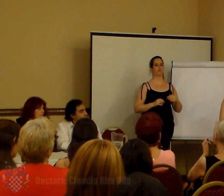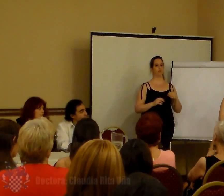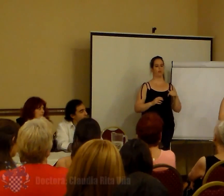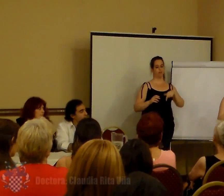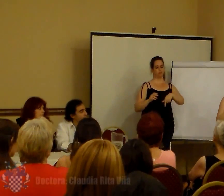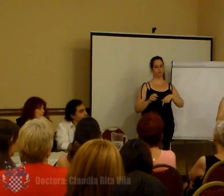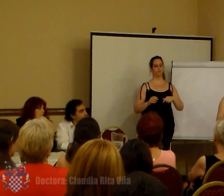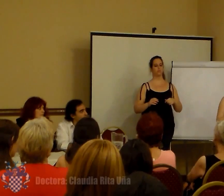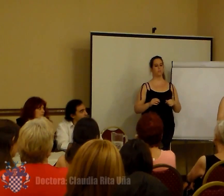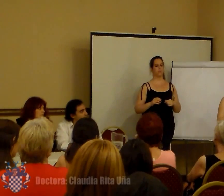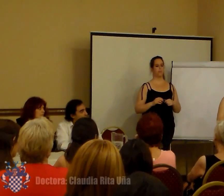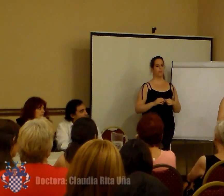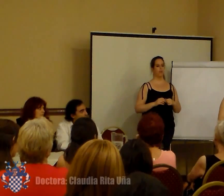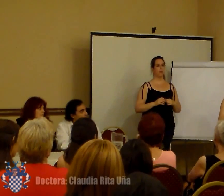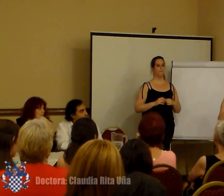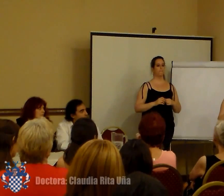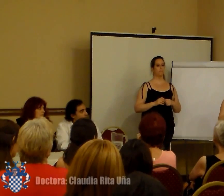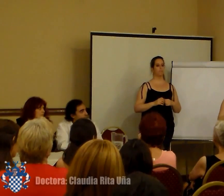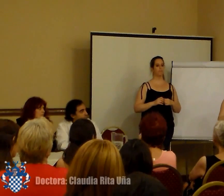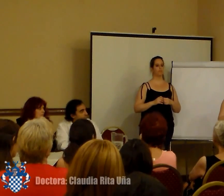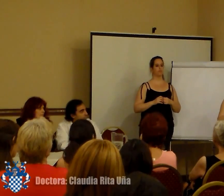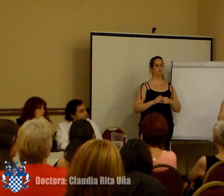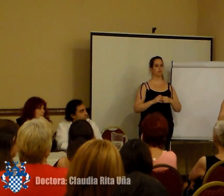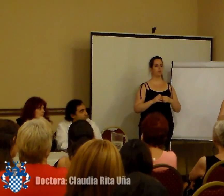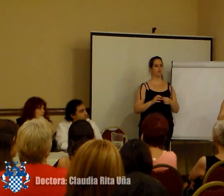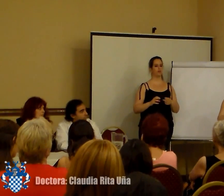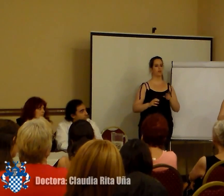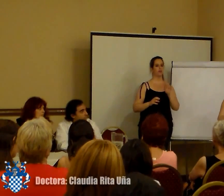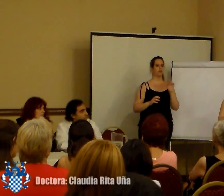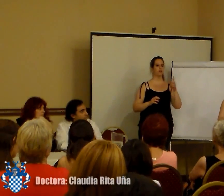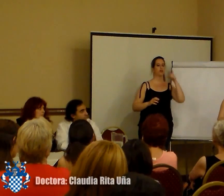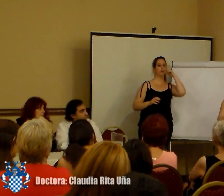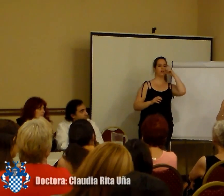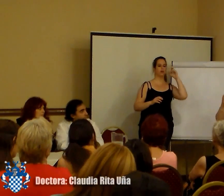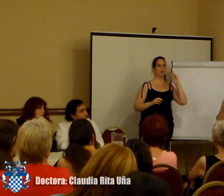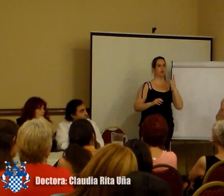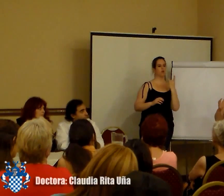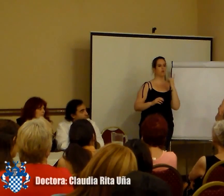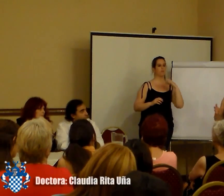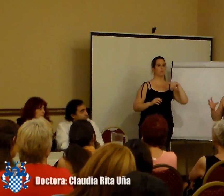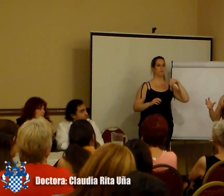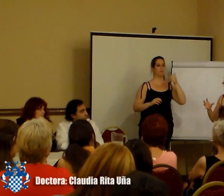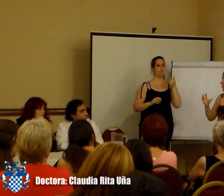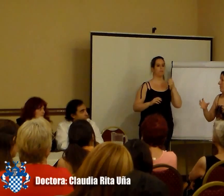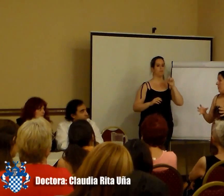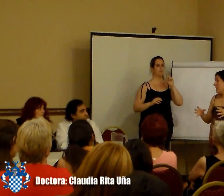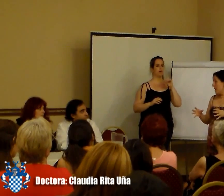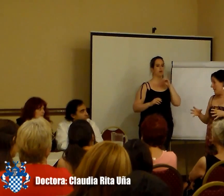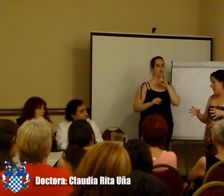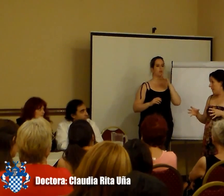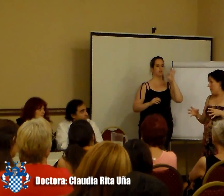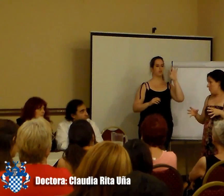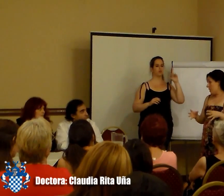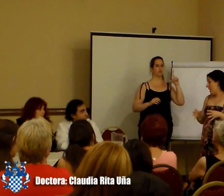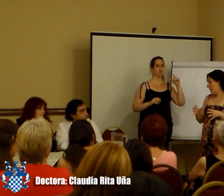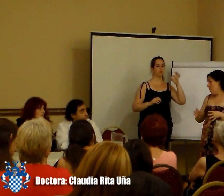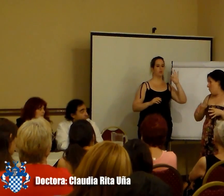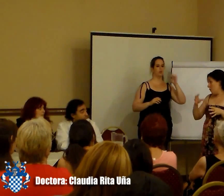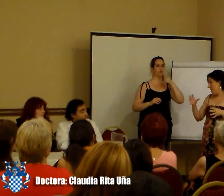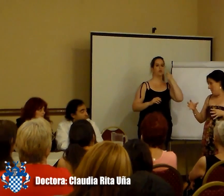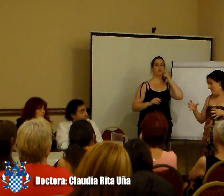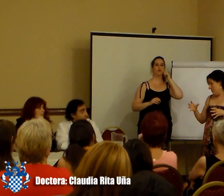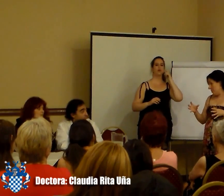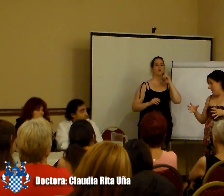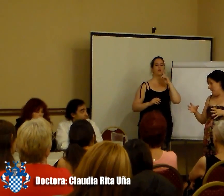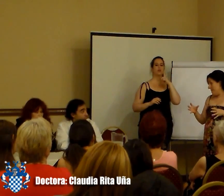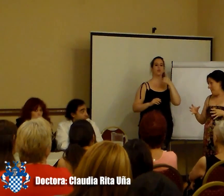reportes que hasta el 20% de las consultas reumatológicas son por motivo de fibromialgia, o sea que